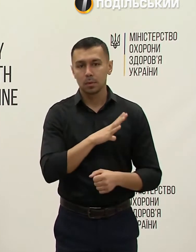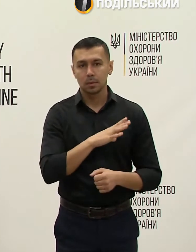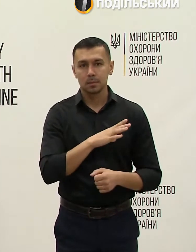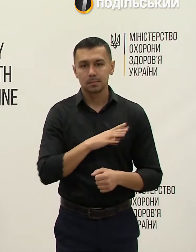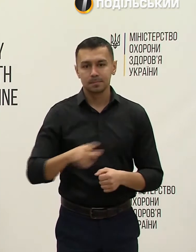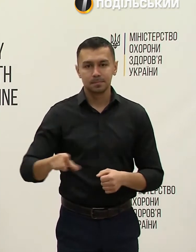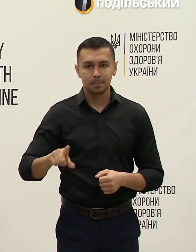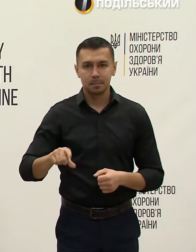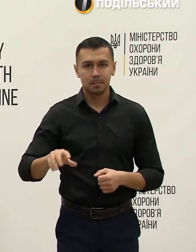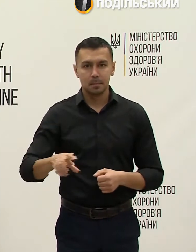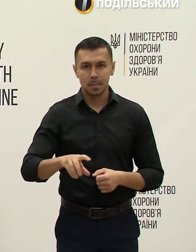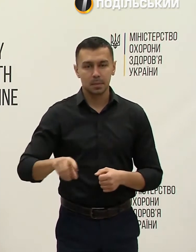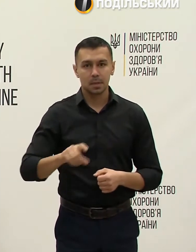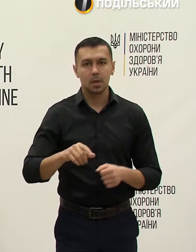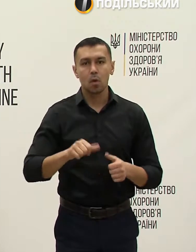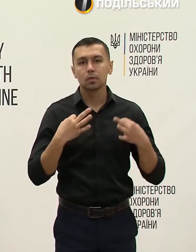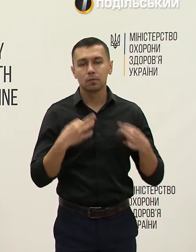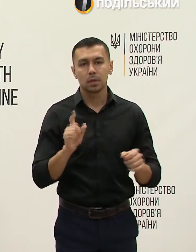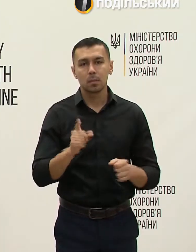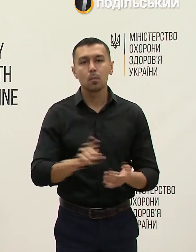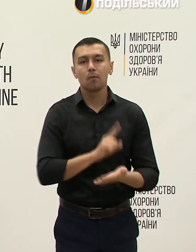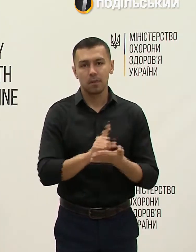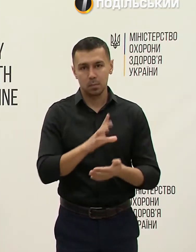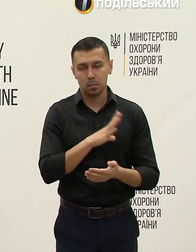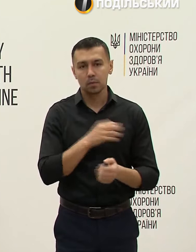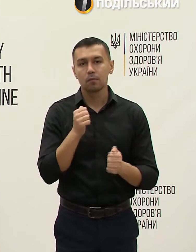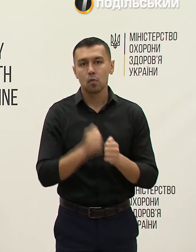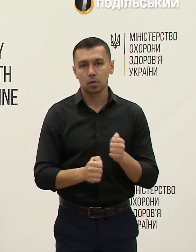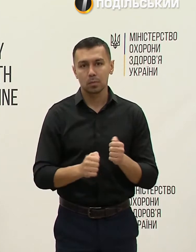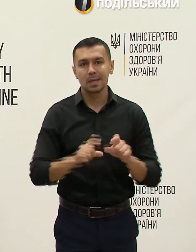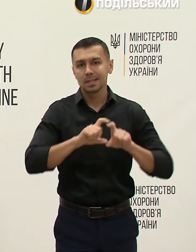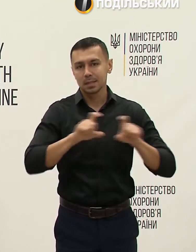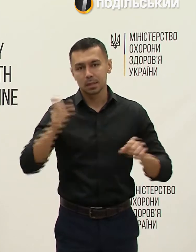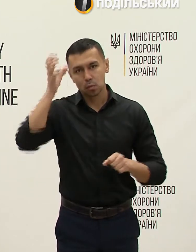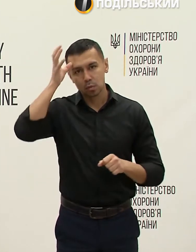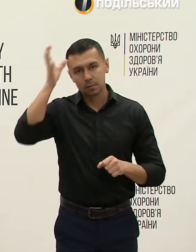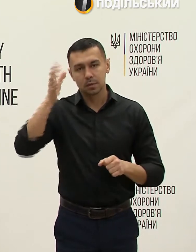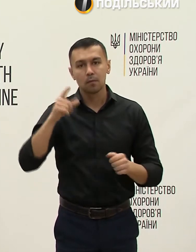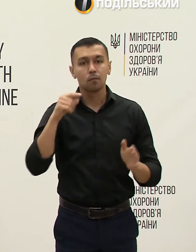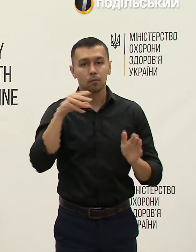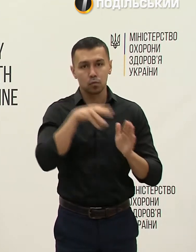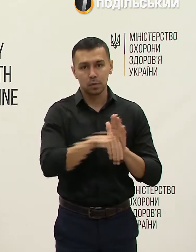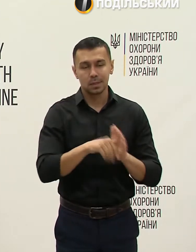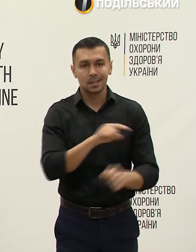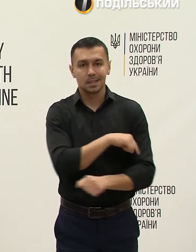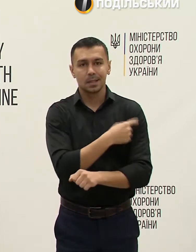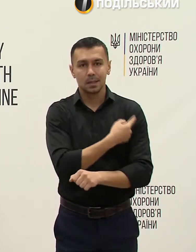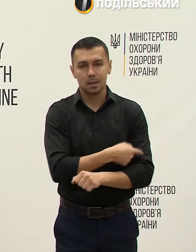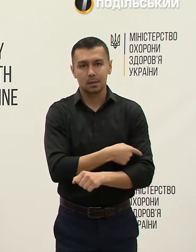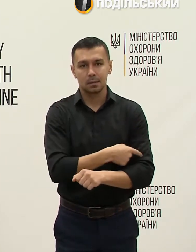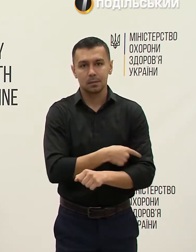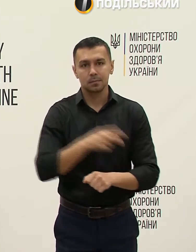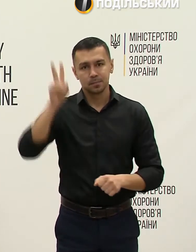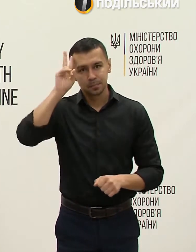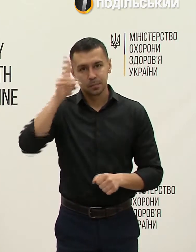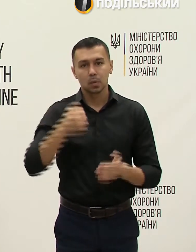мишка і окремо повинна бути клавіатура. Повинні бути в кожному закладі освіти внутрішні санітарні вузли.